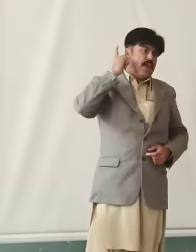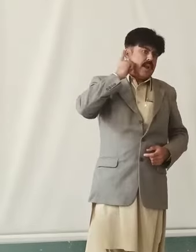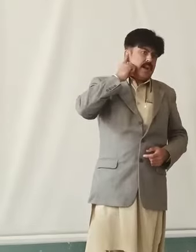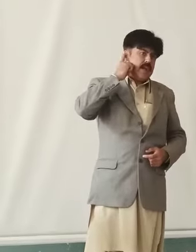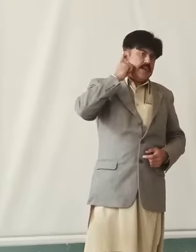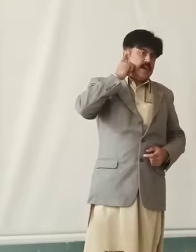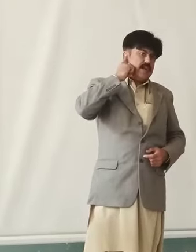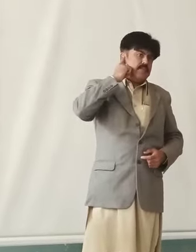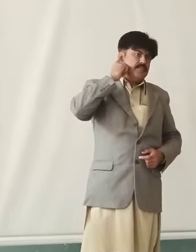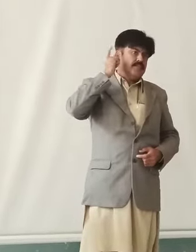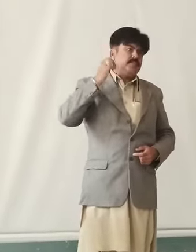राइट का,